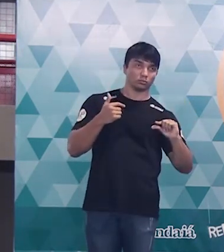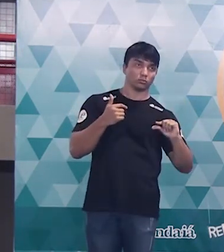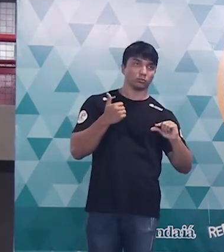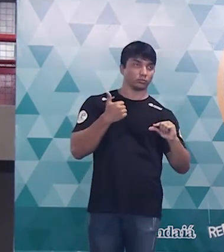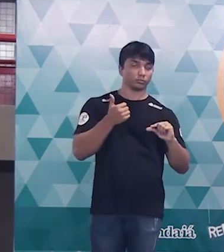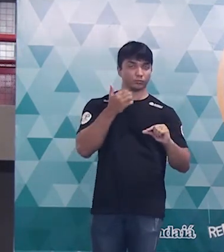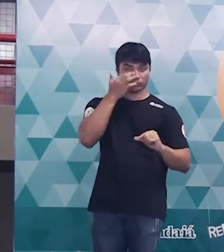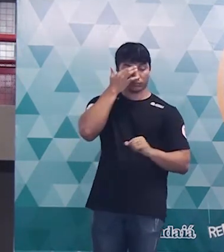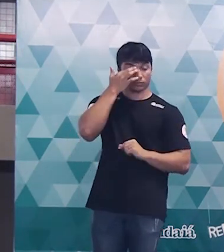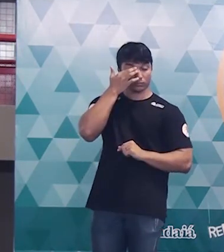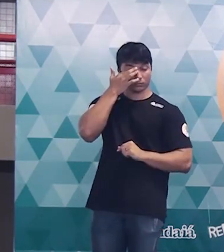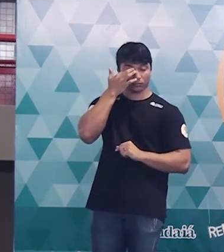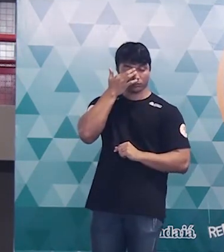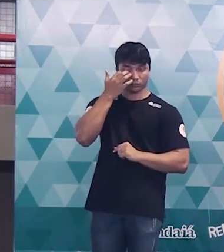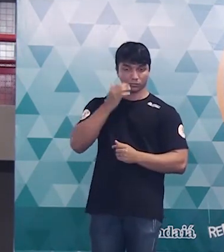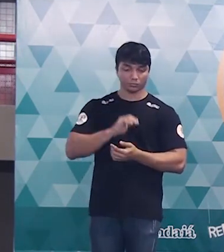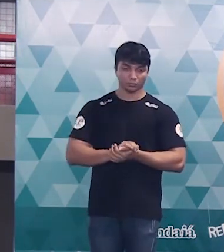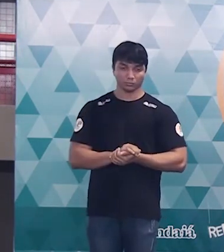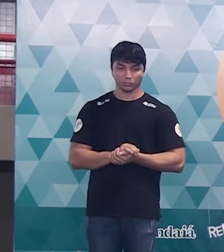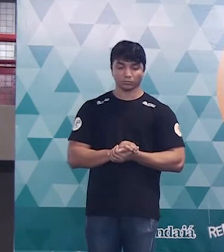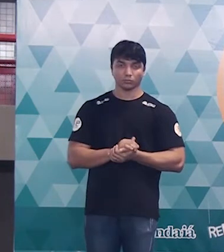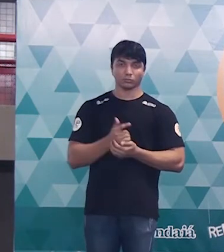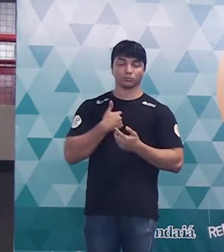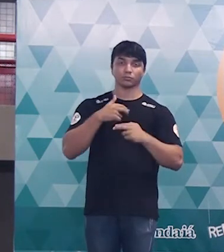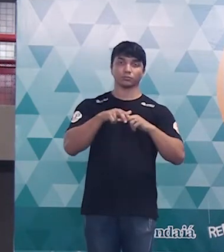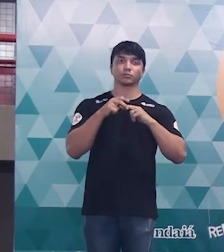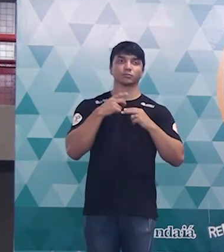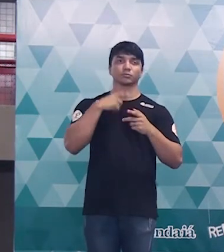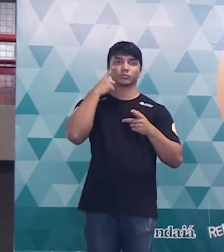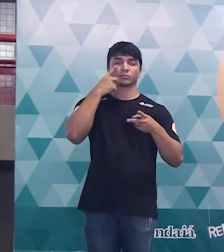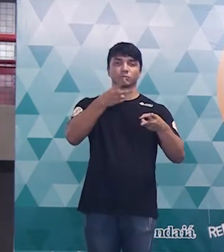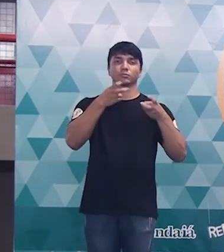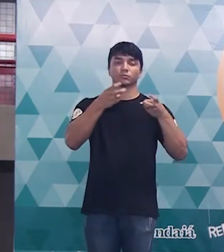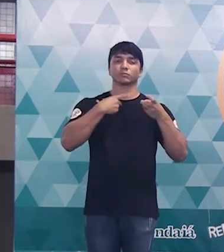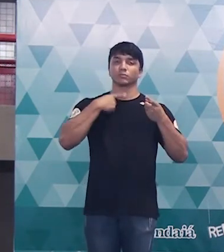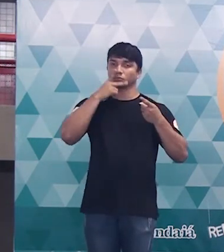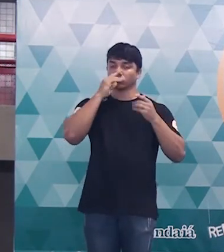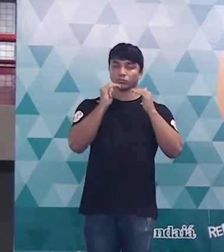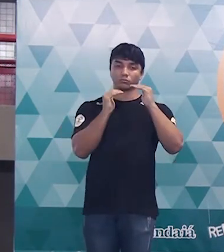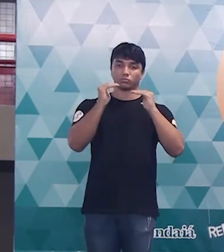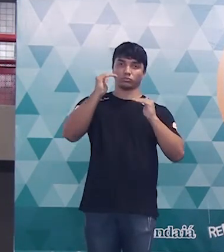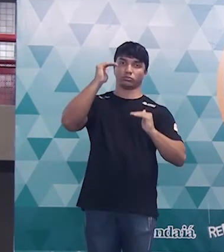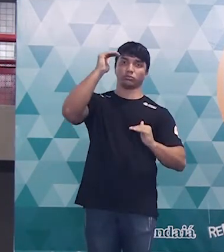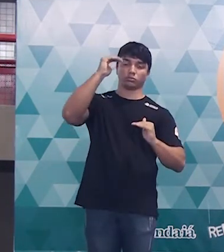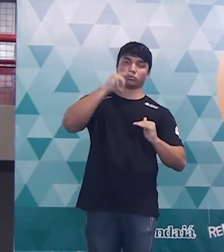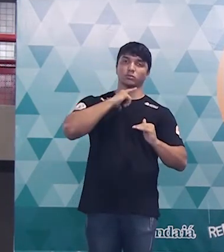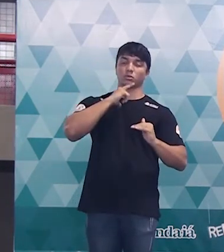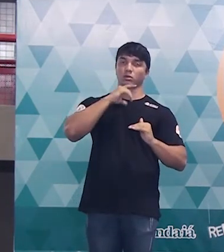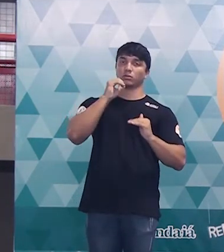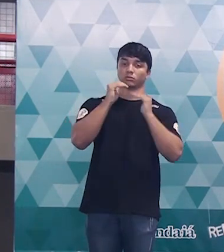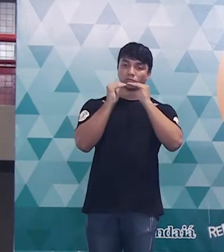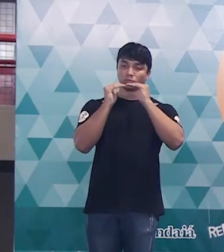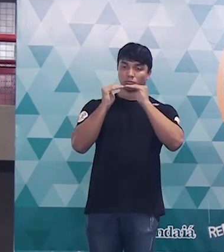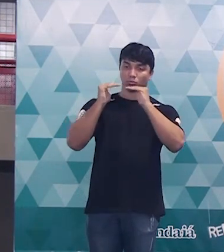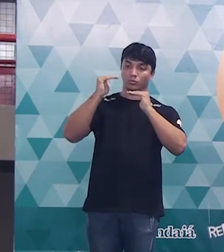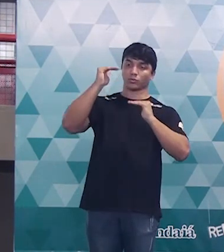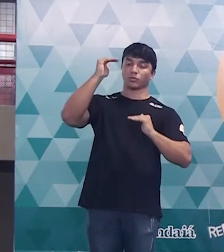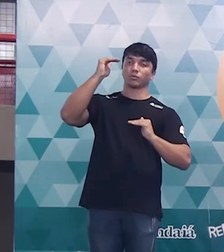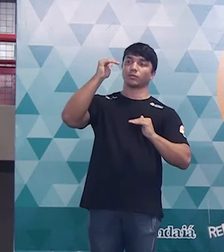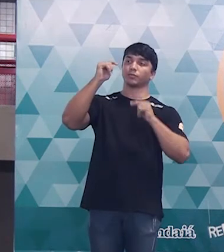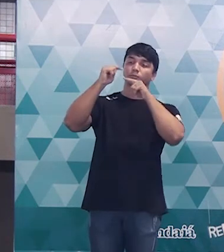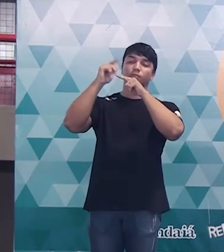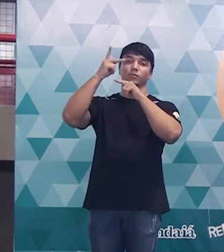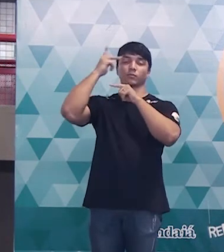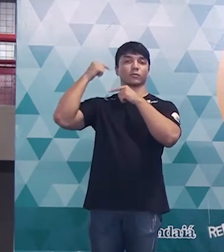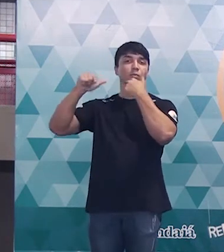tempo? Menos tempo. Perceberam então que são inversamente proporcionais? Mais gente trabalhando, vou